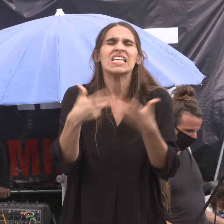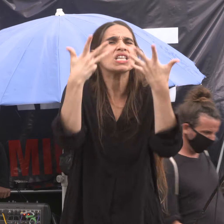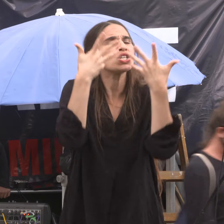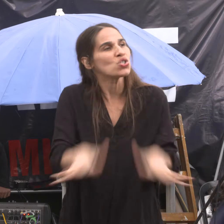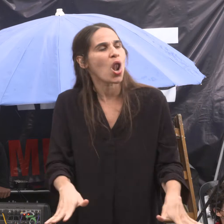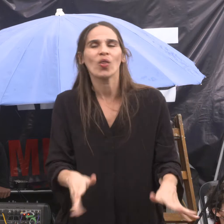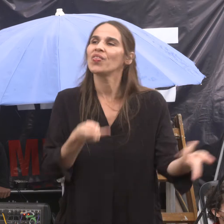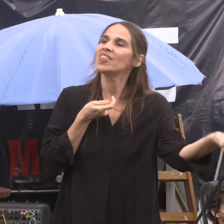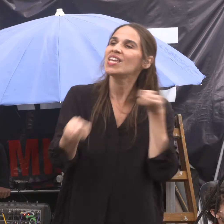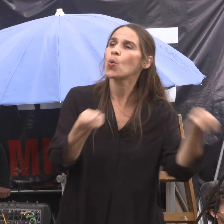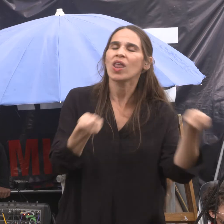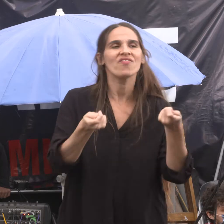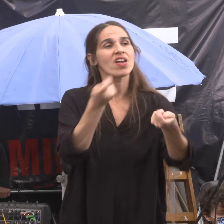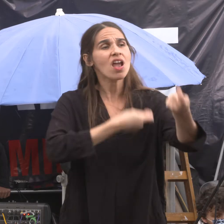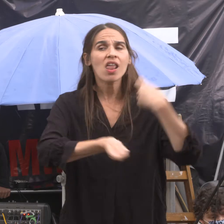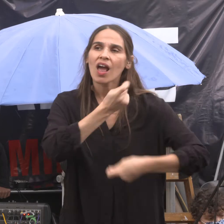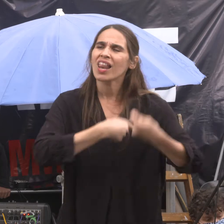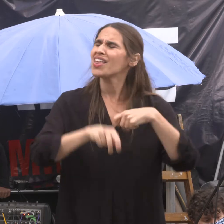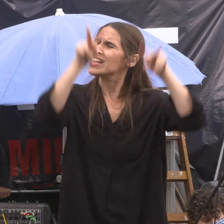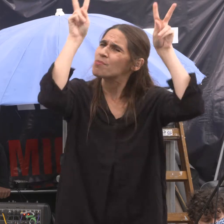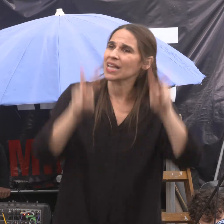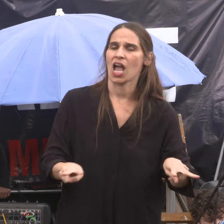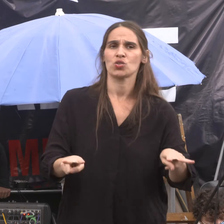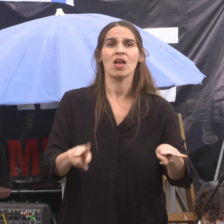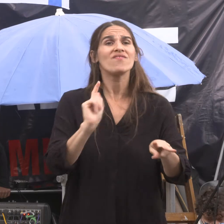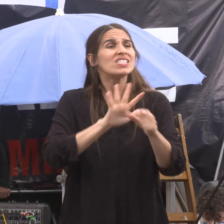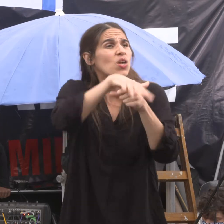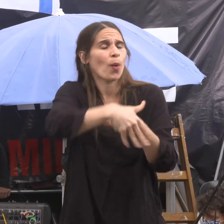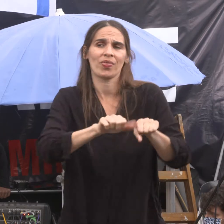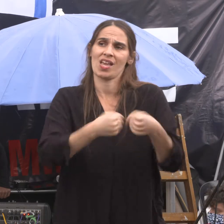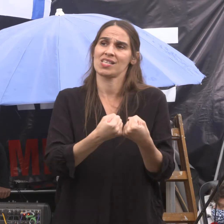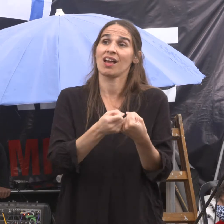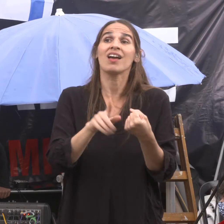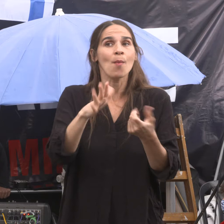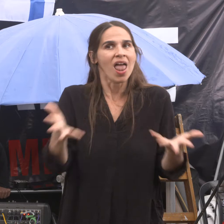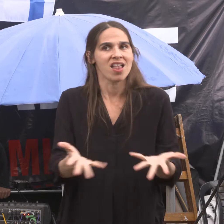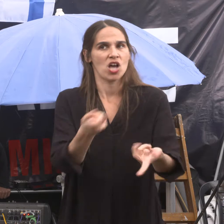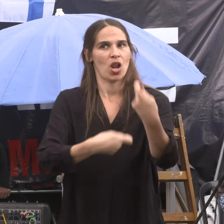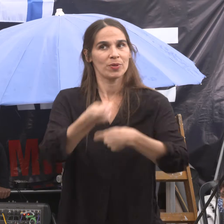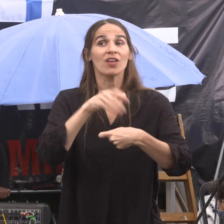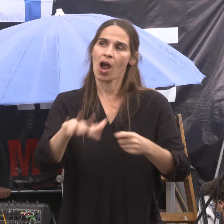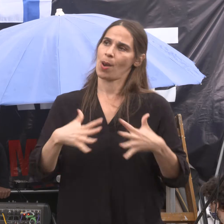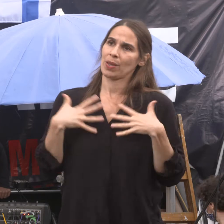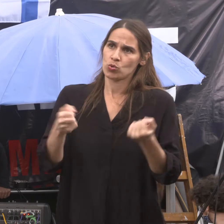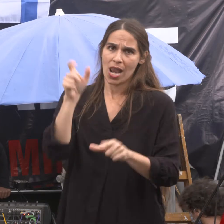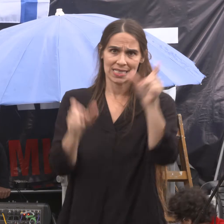כישלון ניהולי וכלכלי ממדרגה ראשונה וגורמת נזק להנעת המשק ולבריאות